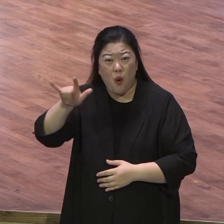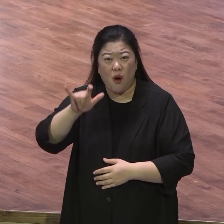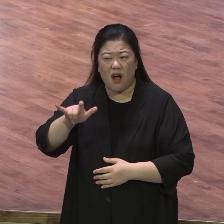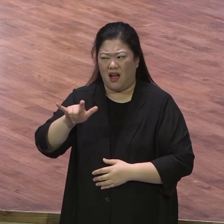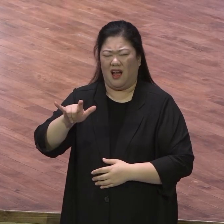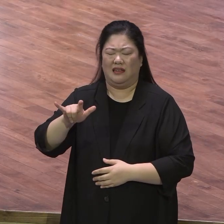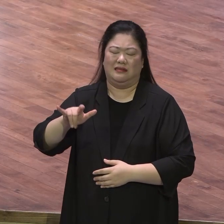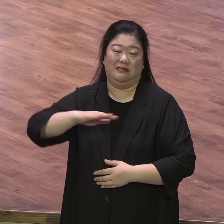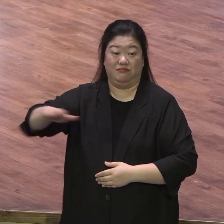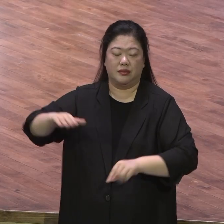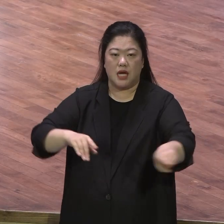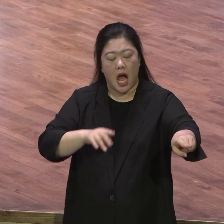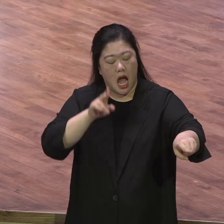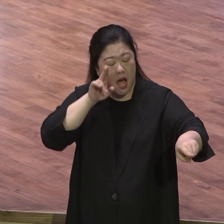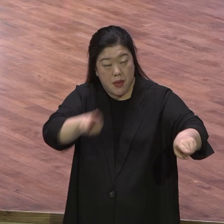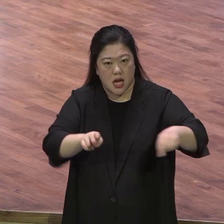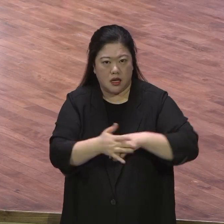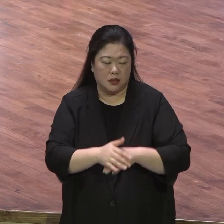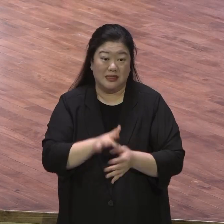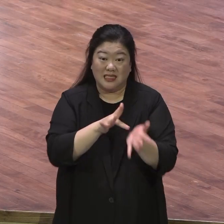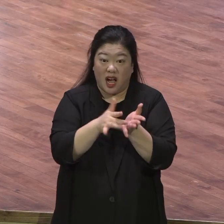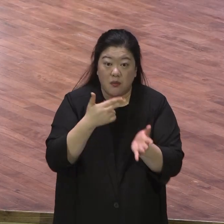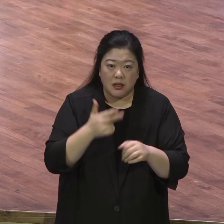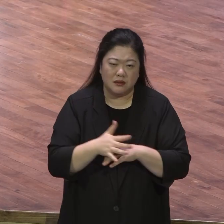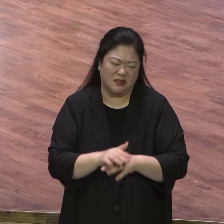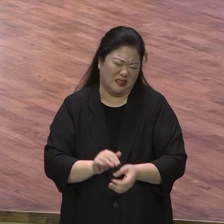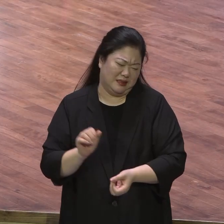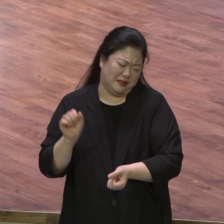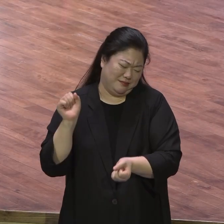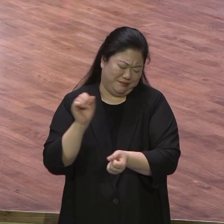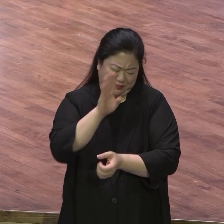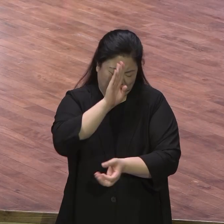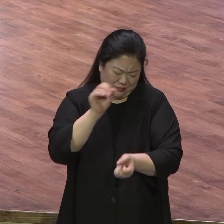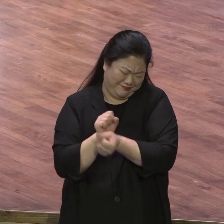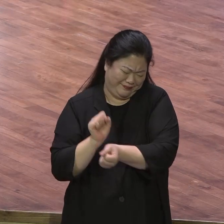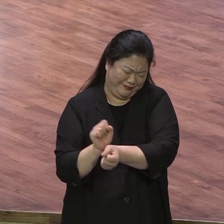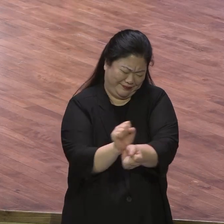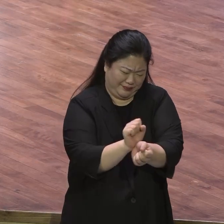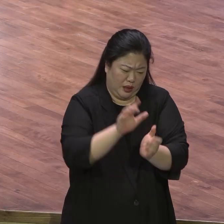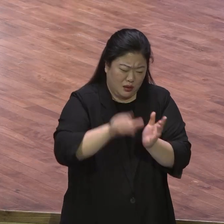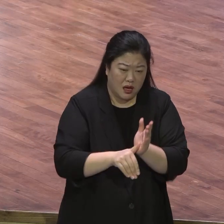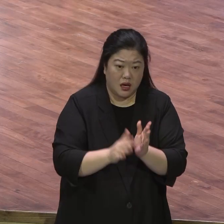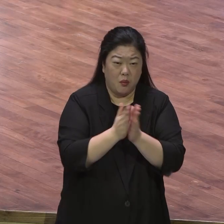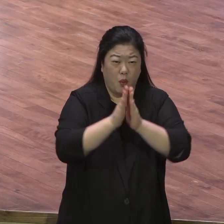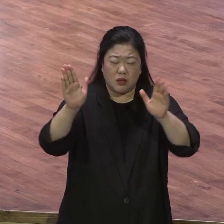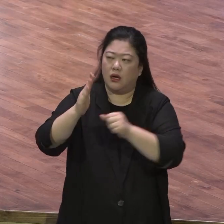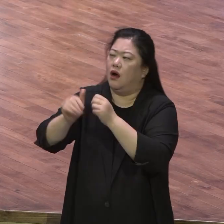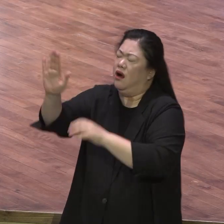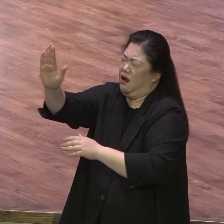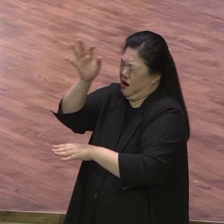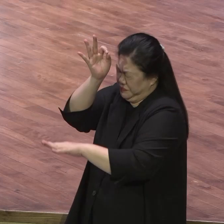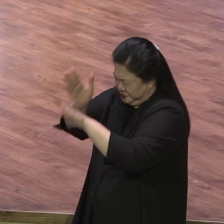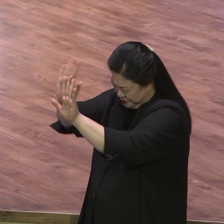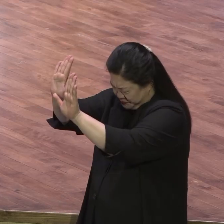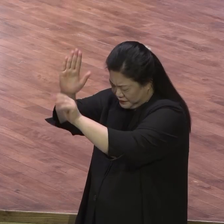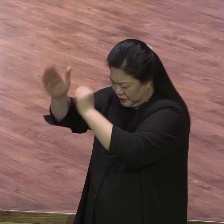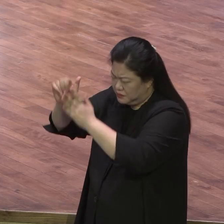막 죽어가니까 모세와 아론이 다 하늘에게 기도해서 하나님 이 열병 이 열병을 좀 거두어달라고